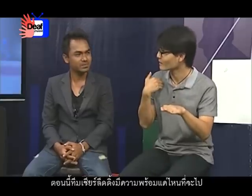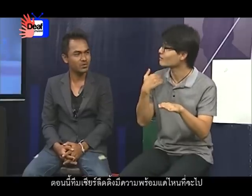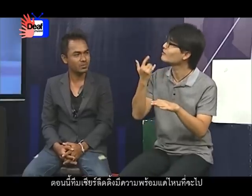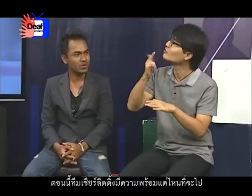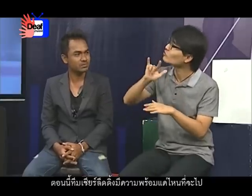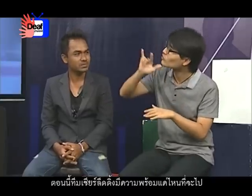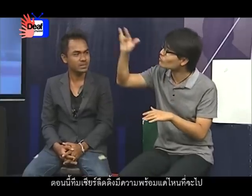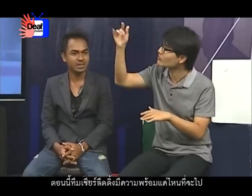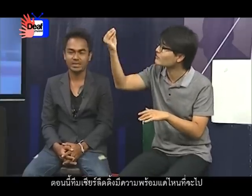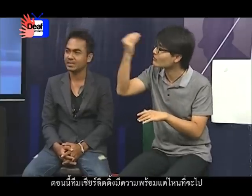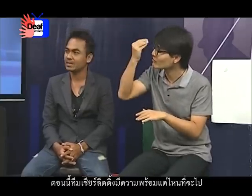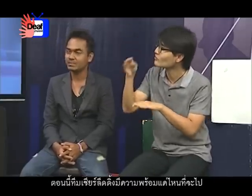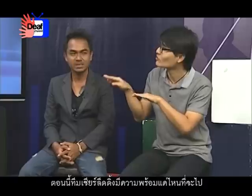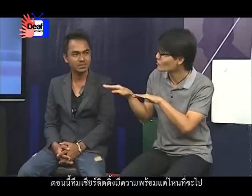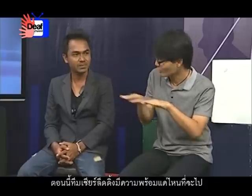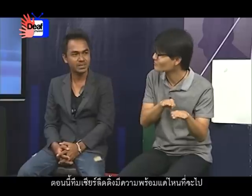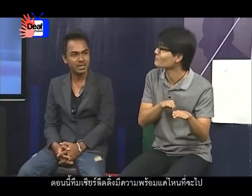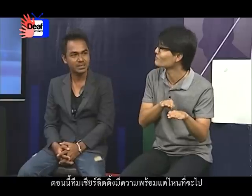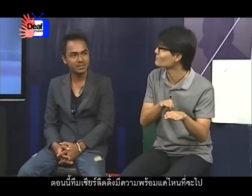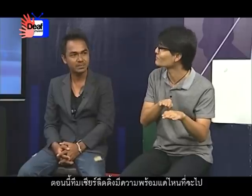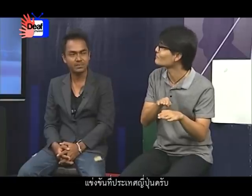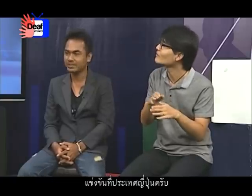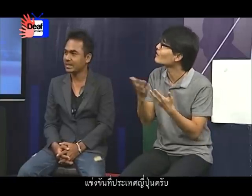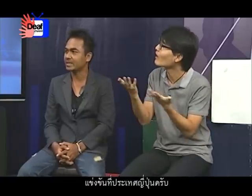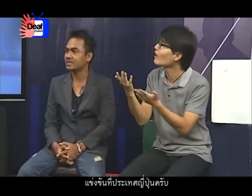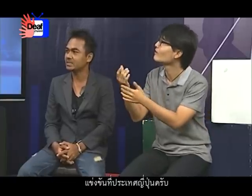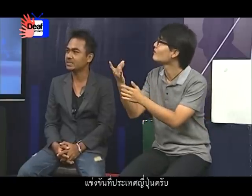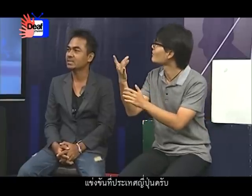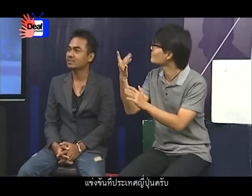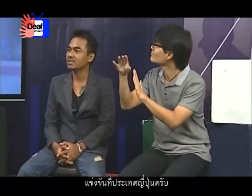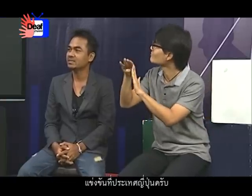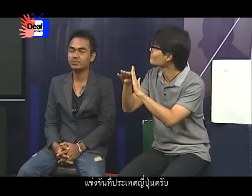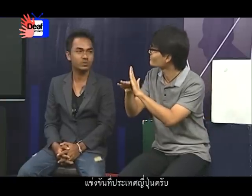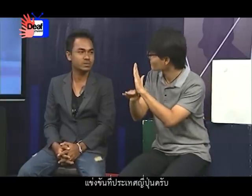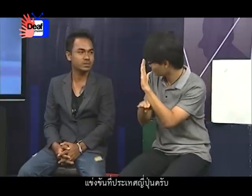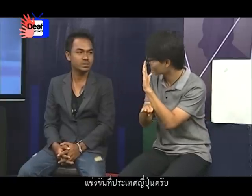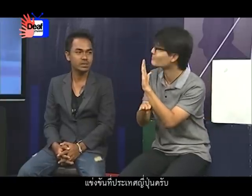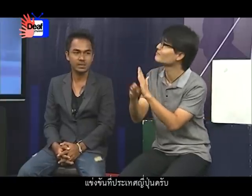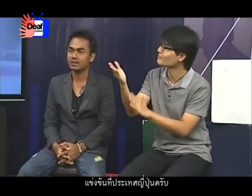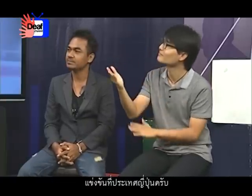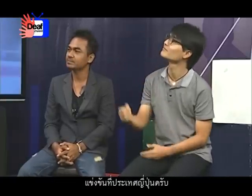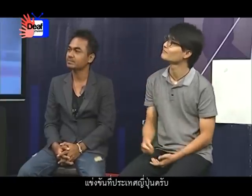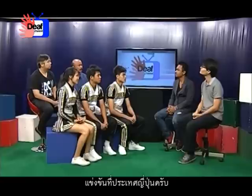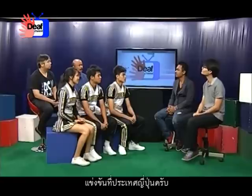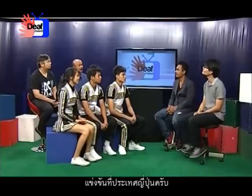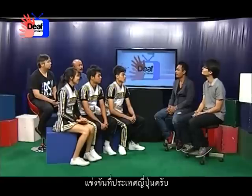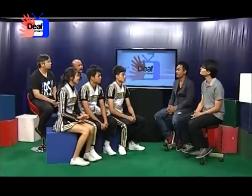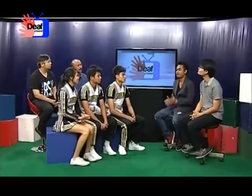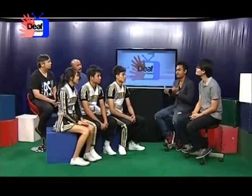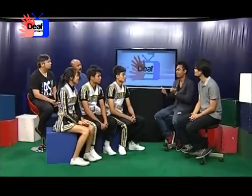เดอร์เนี่ยพร้อมแค่ไหนแล้วครับที่จะไปแข่งขันหรือว่าจะไปโชว์ที่ประเทศญี่ปุ่นครับ ครับผมตอนนี้นะครับ